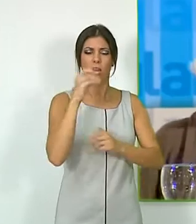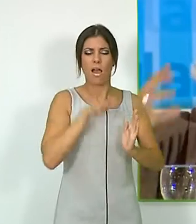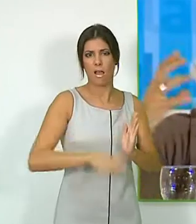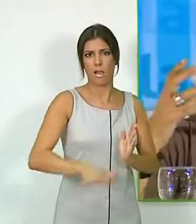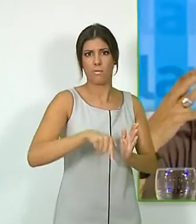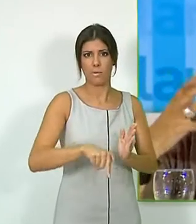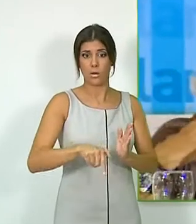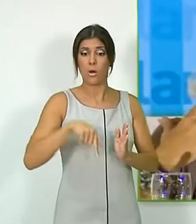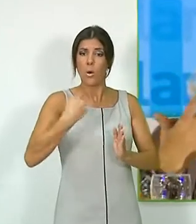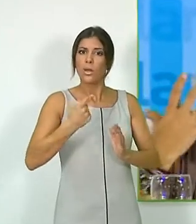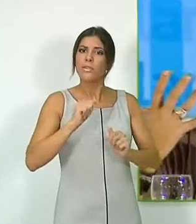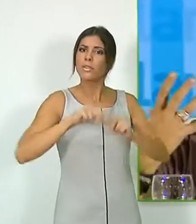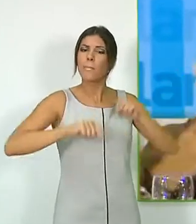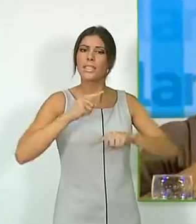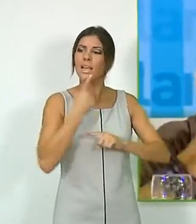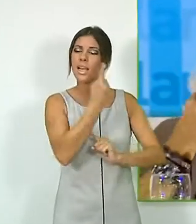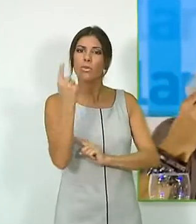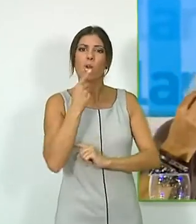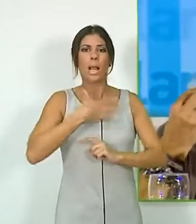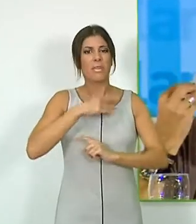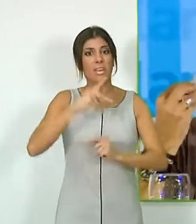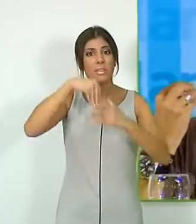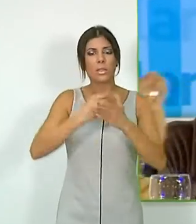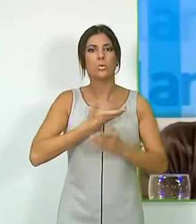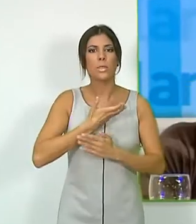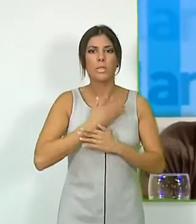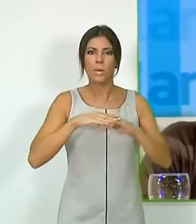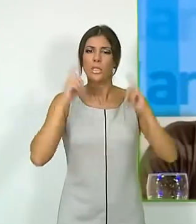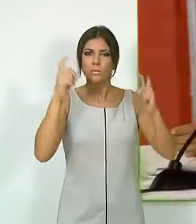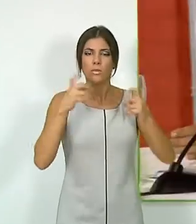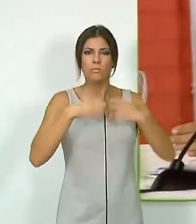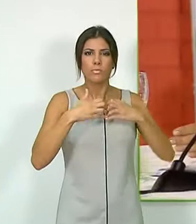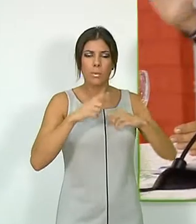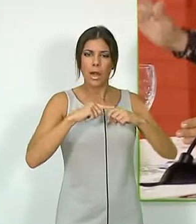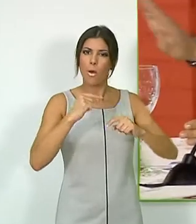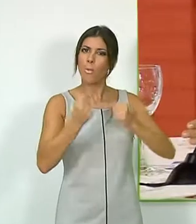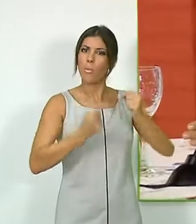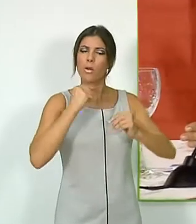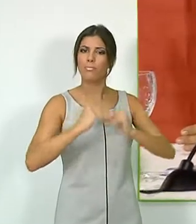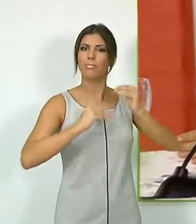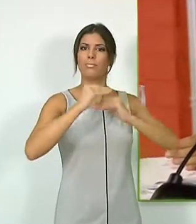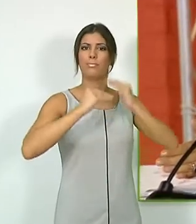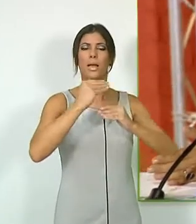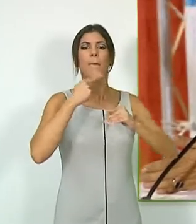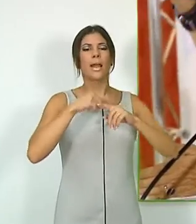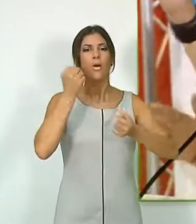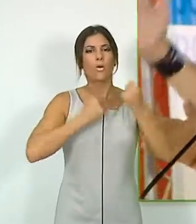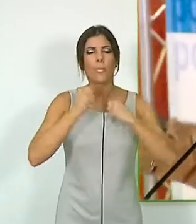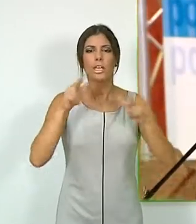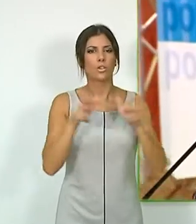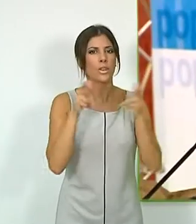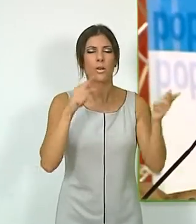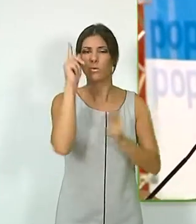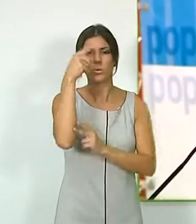cimientos. Unos cimientos que dependen fundamentalmente de la capacidad de estos ayuntamientos para aplicar correctamente las políticas económicas,